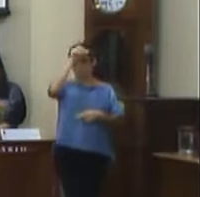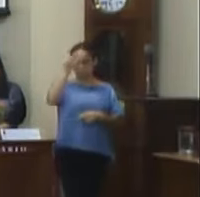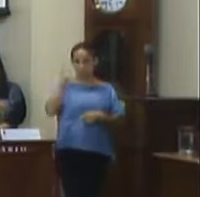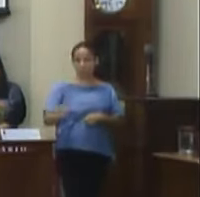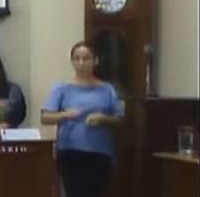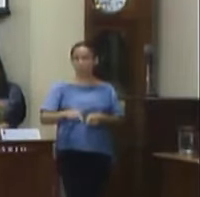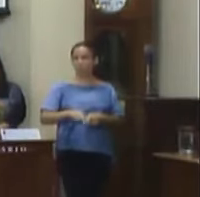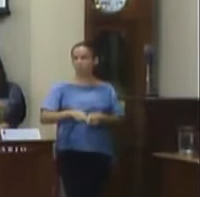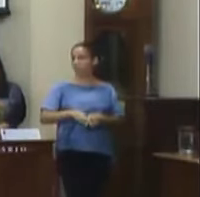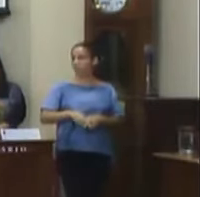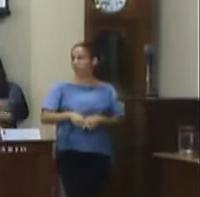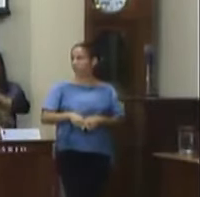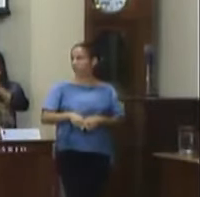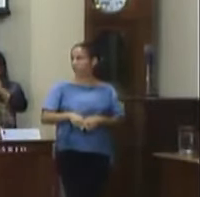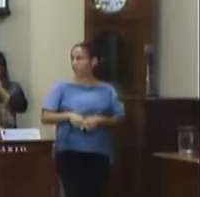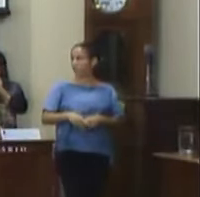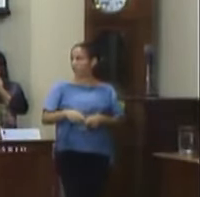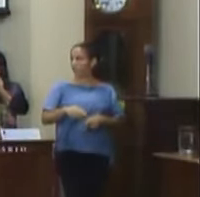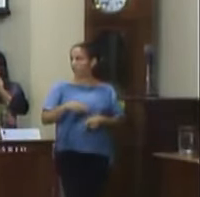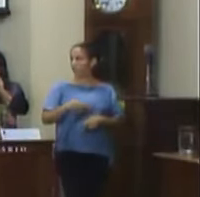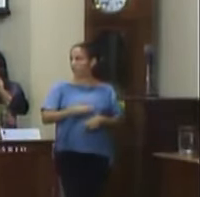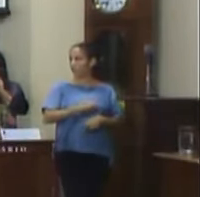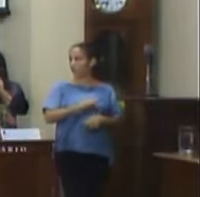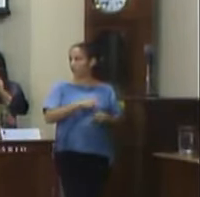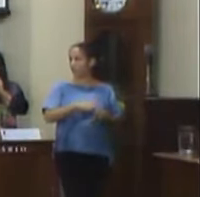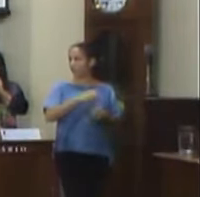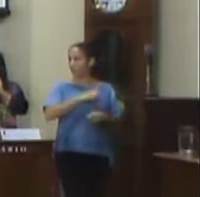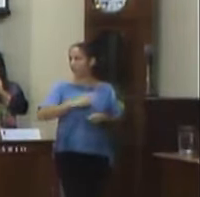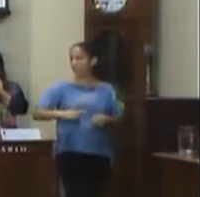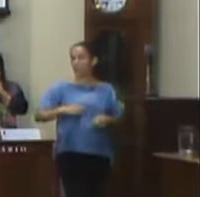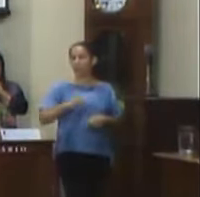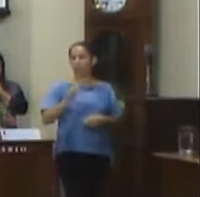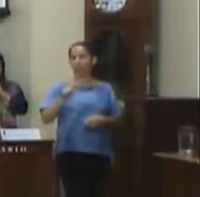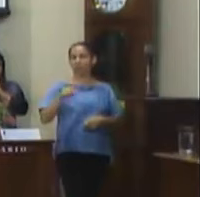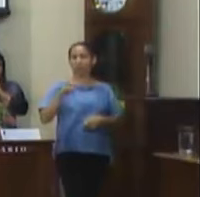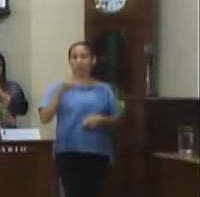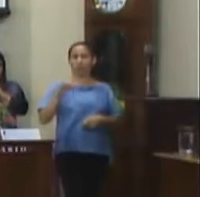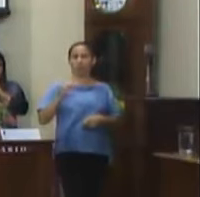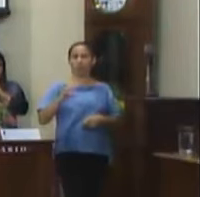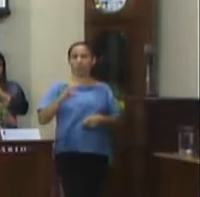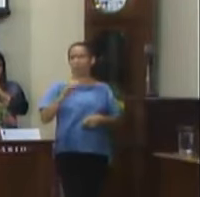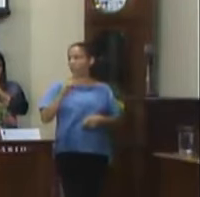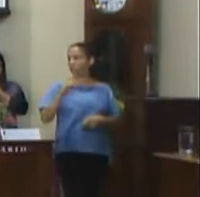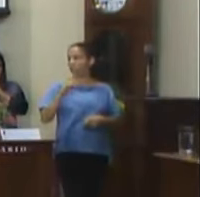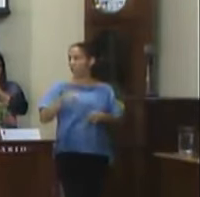municipal, com a presença também do deputado André Correia. Será